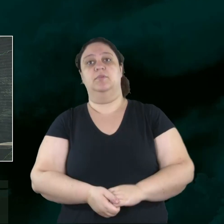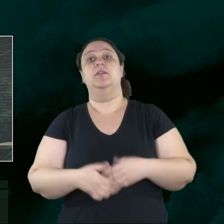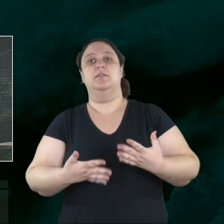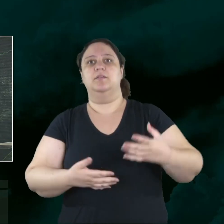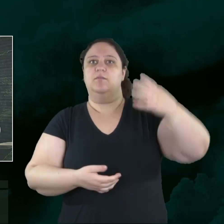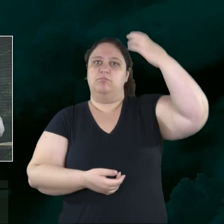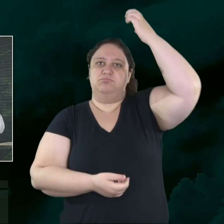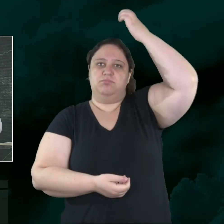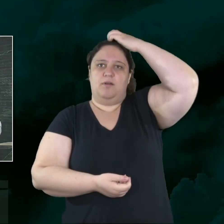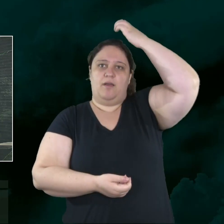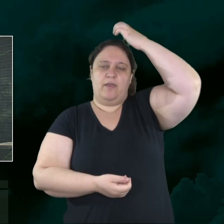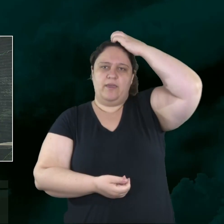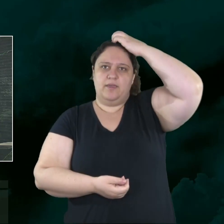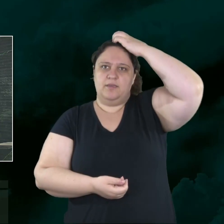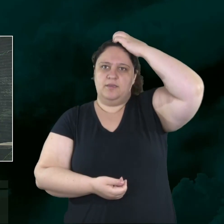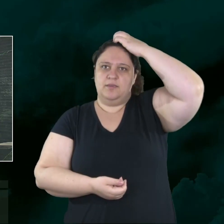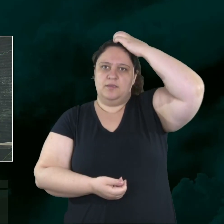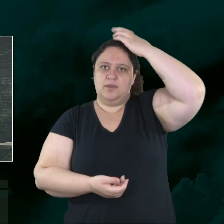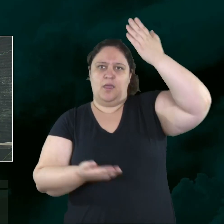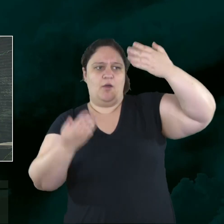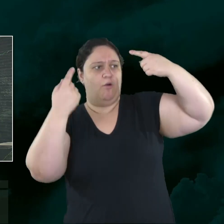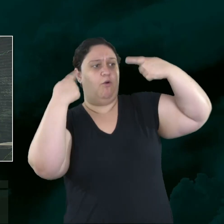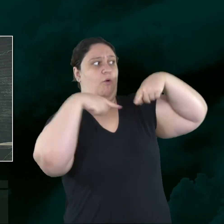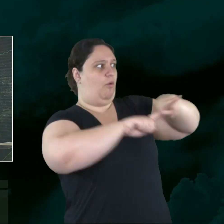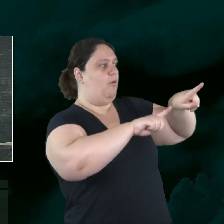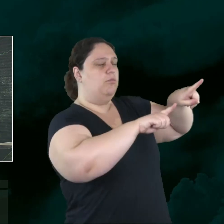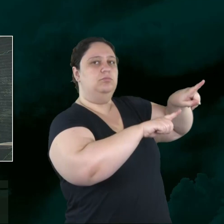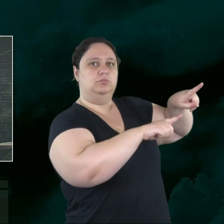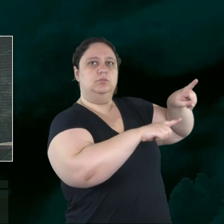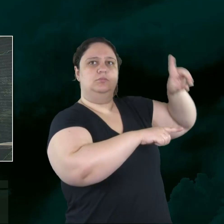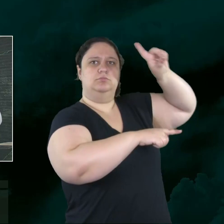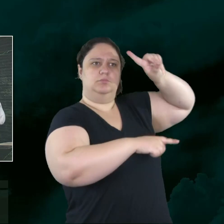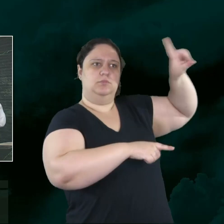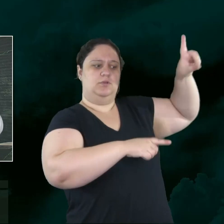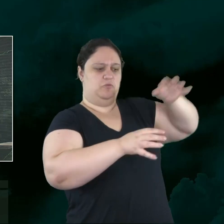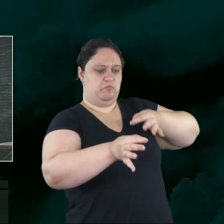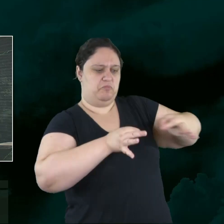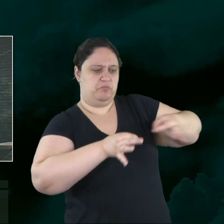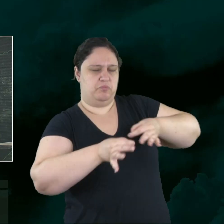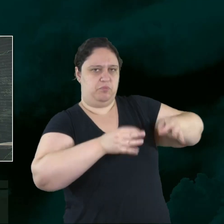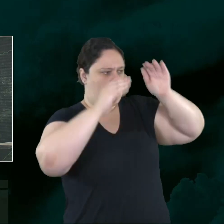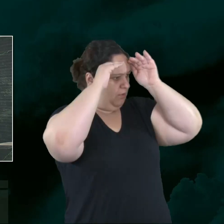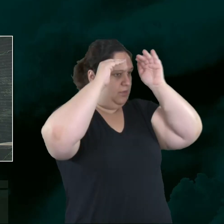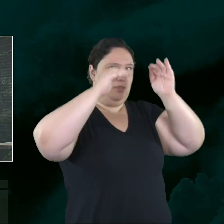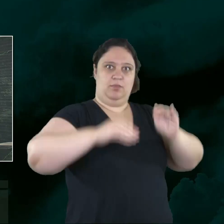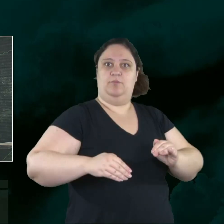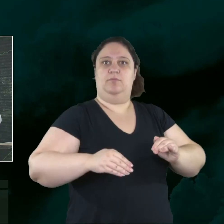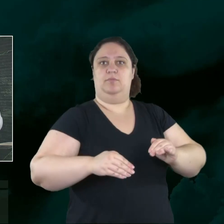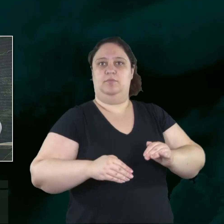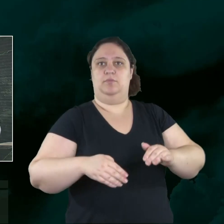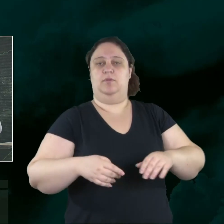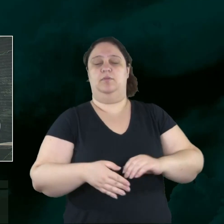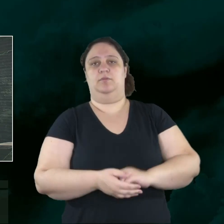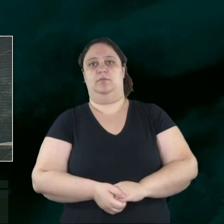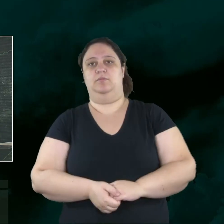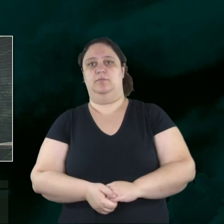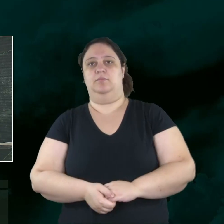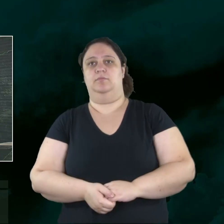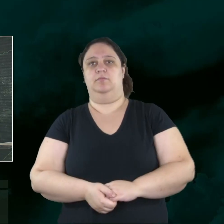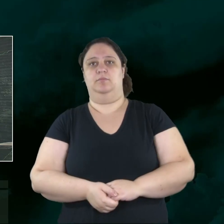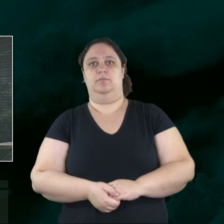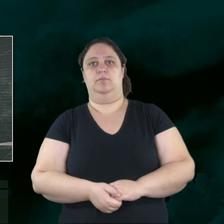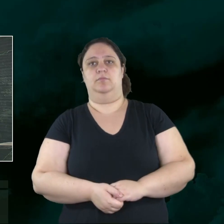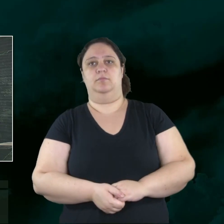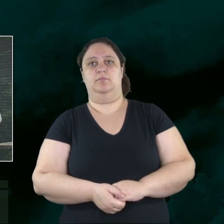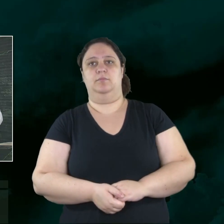terra se rebelam. Isso é apostasia, rebelião. Essa rebelião é para quê,